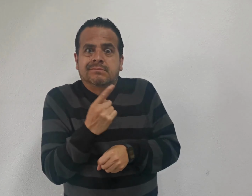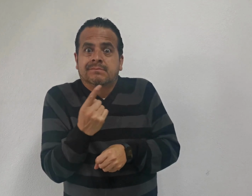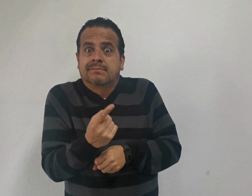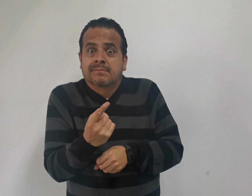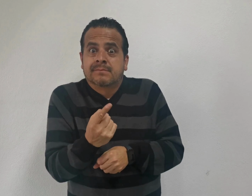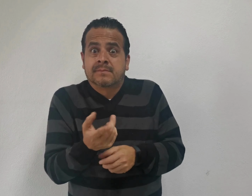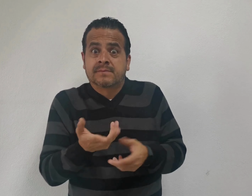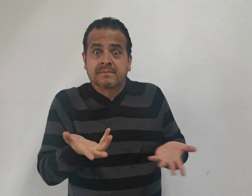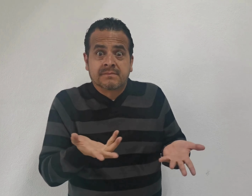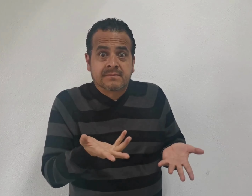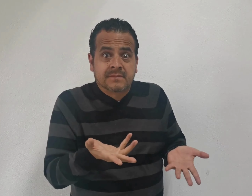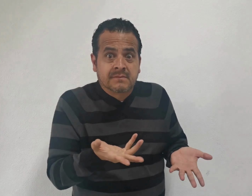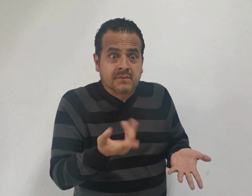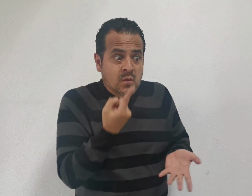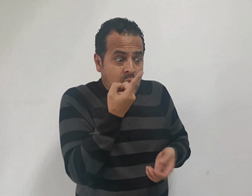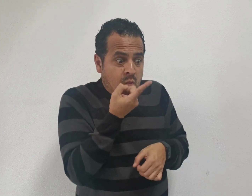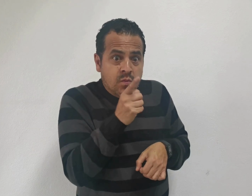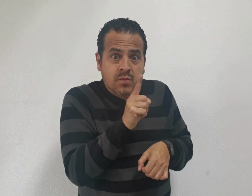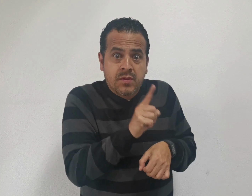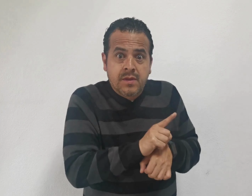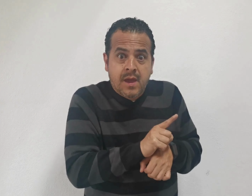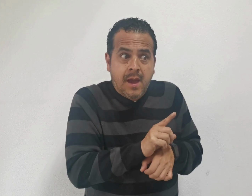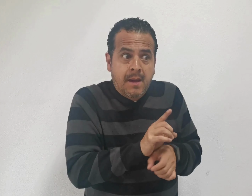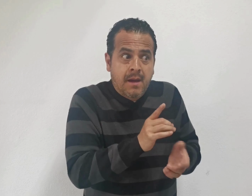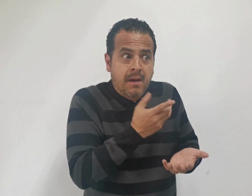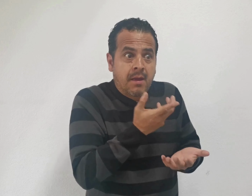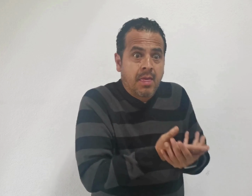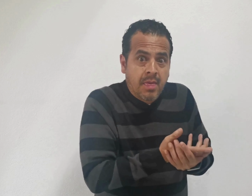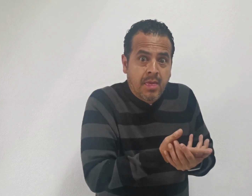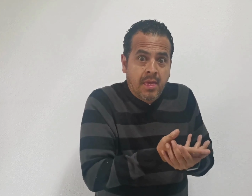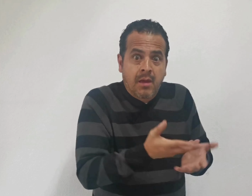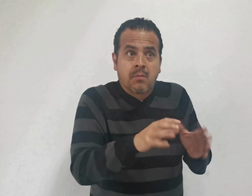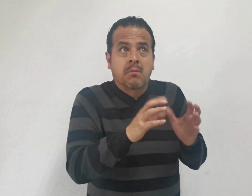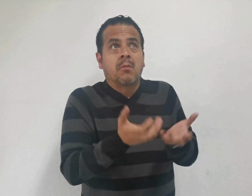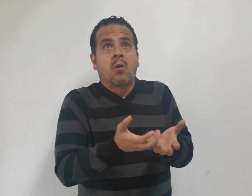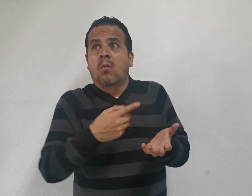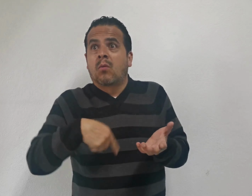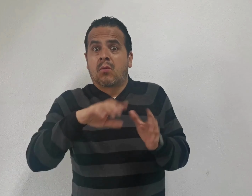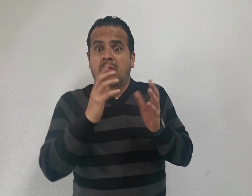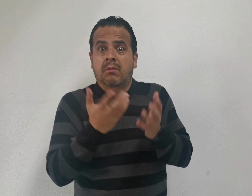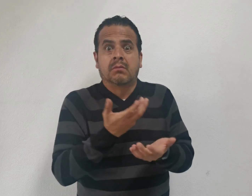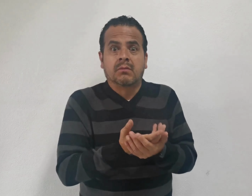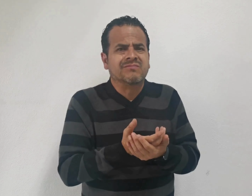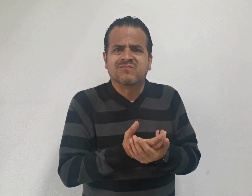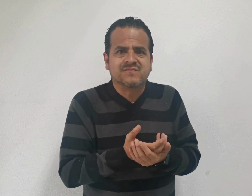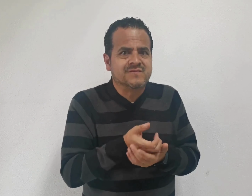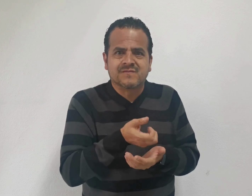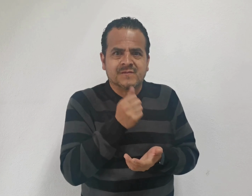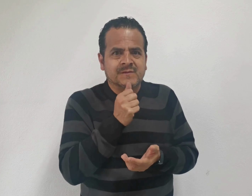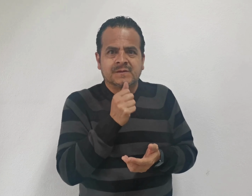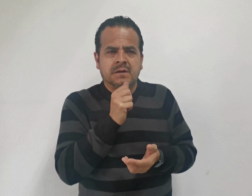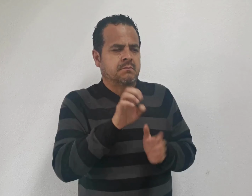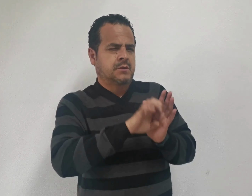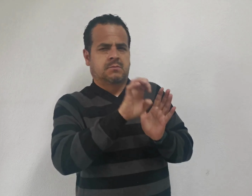como que al final no hay un día de Ah el mundo se detuvo pude este no sé qué quiero hacer si el mundo se detiene pero